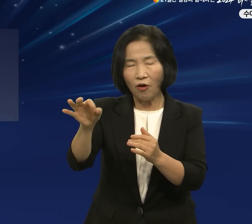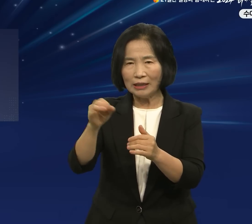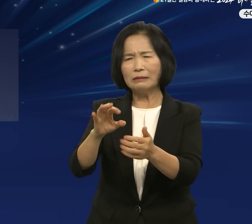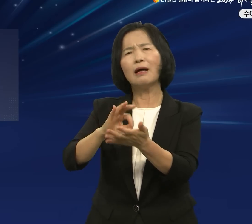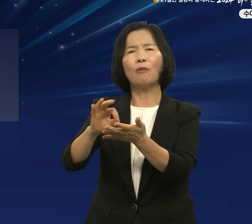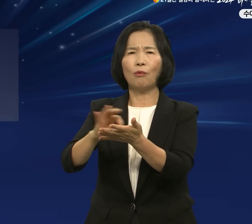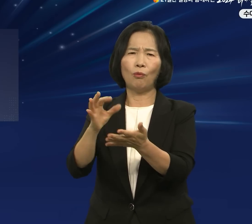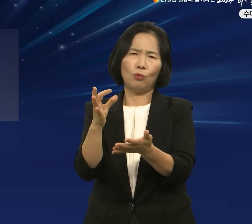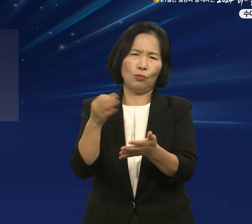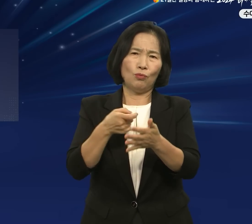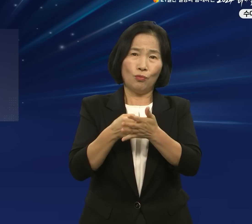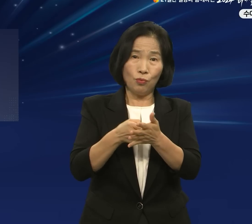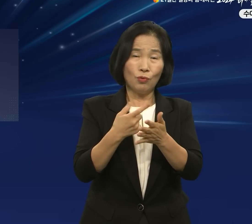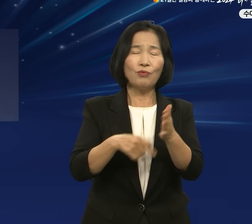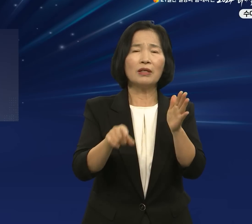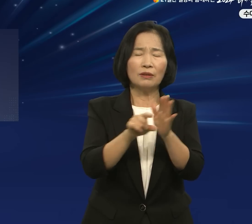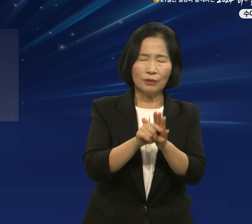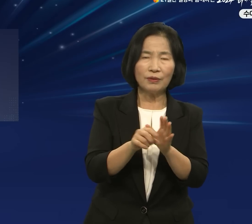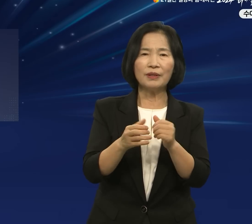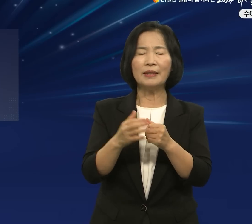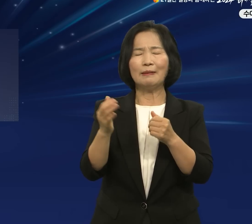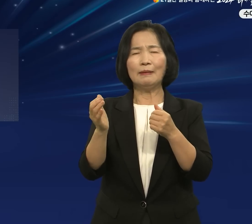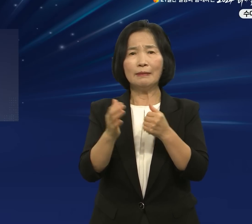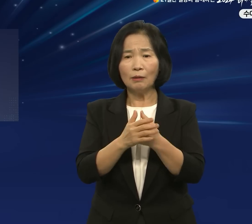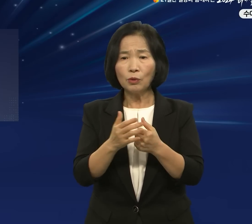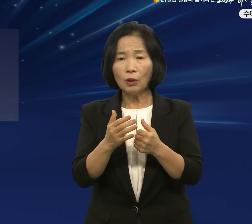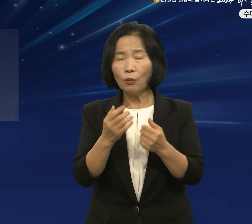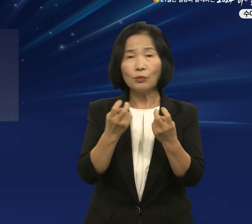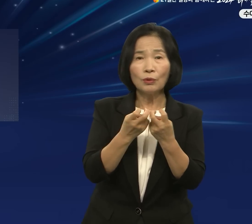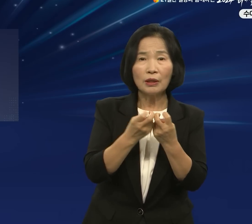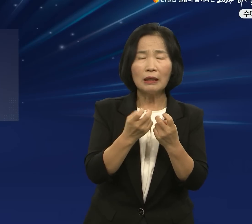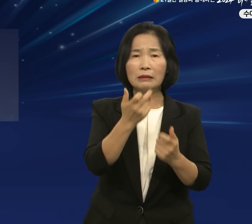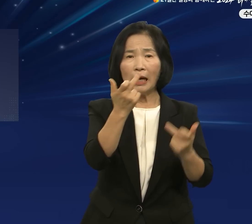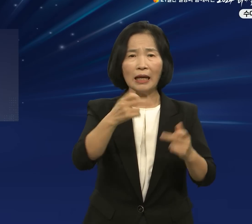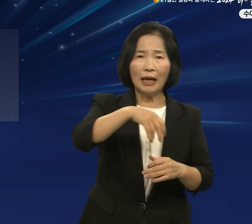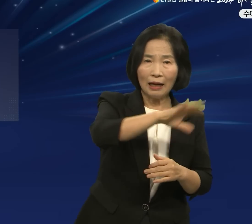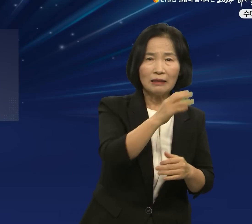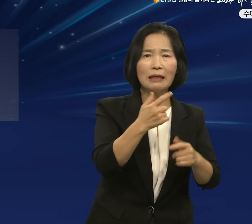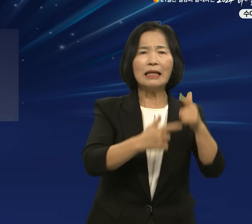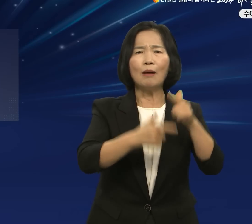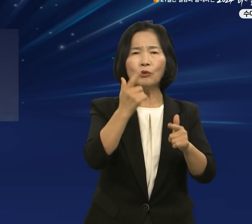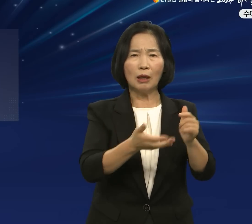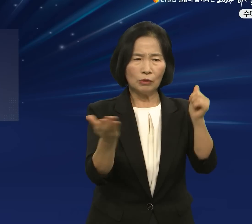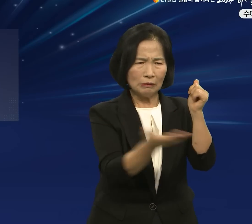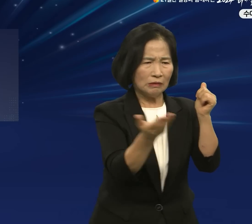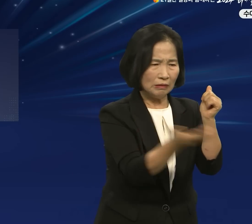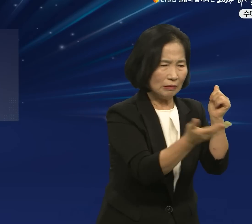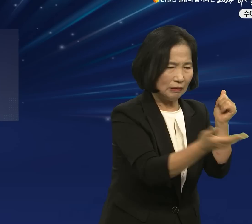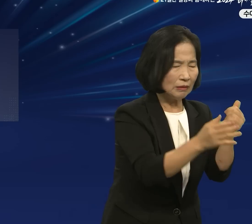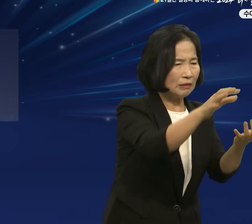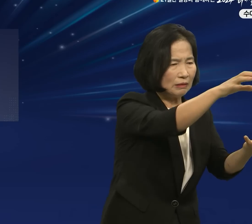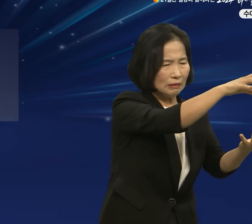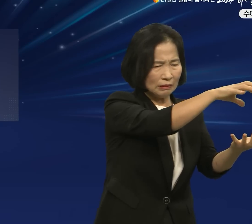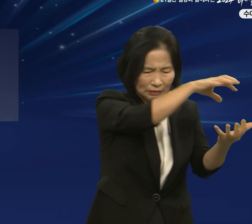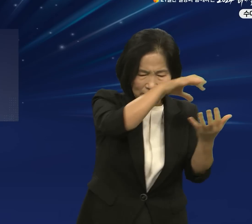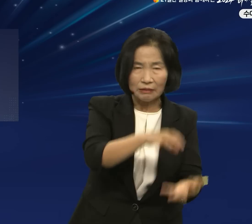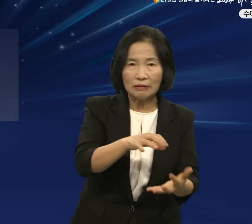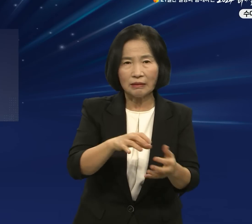번씩 나무를 해와야 되는 것이 그렇게 쉬운 일이 아니었습니다.